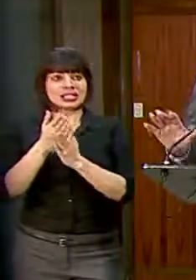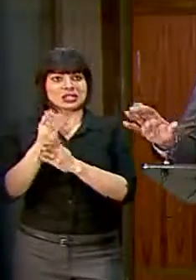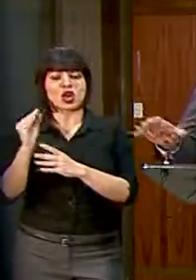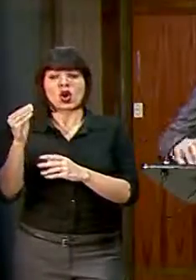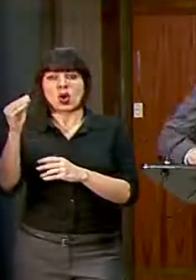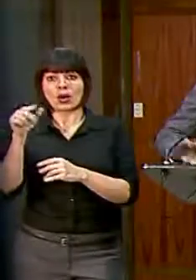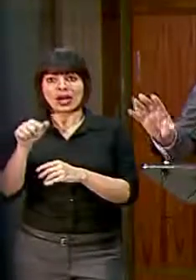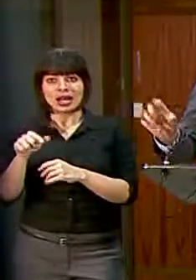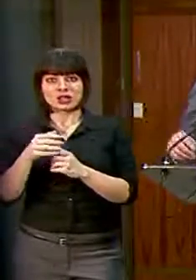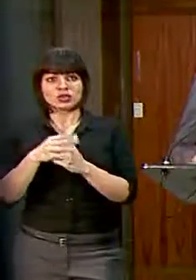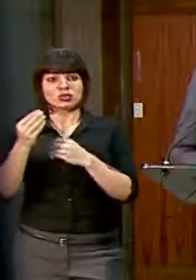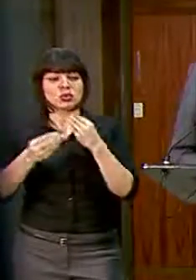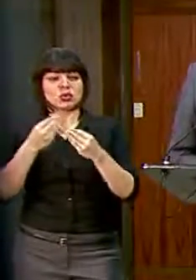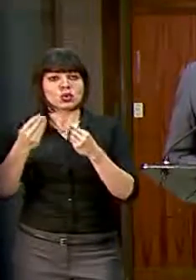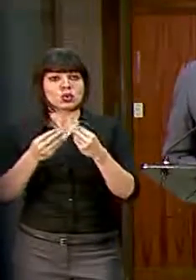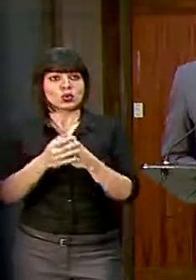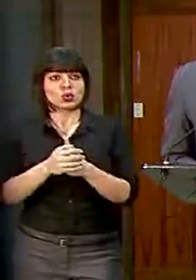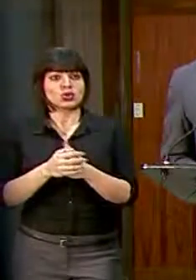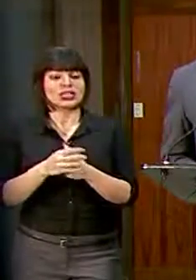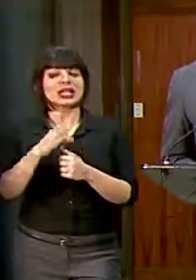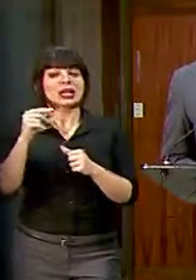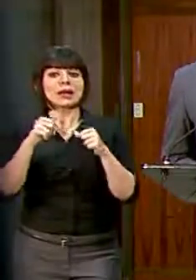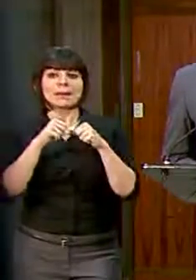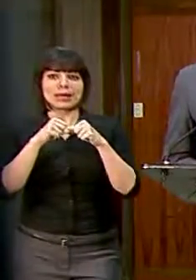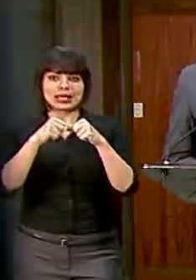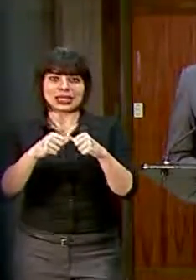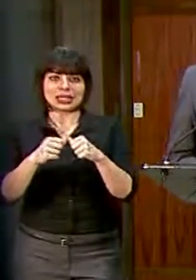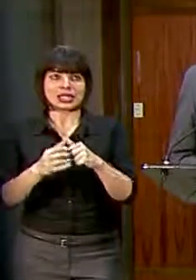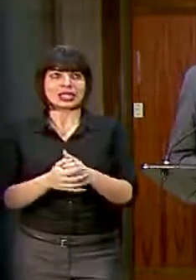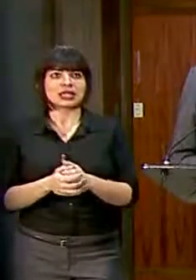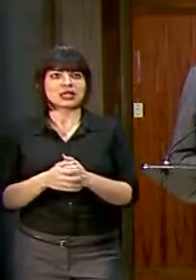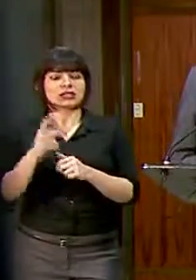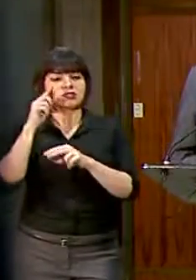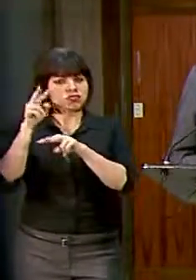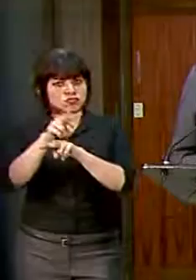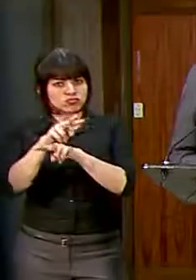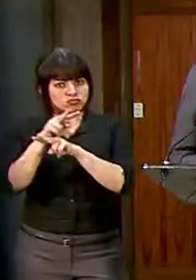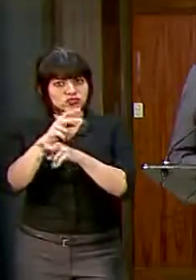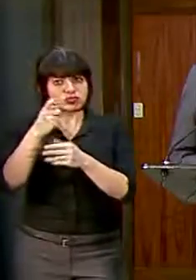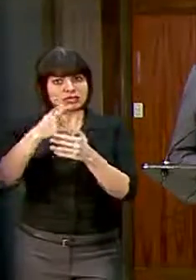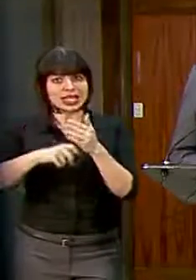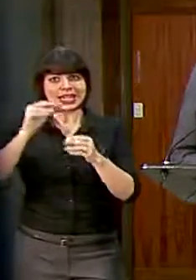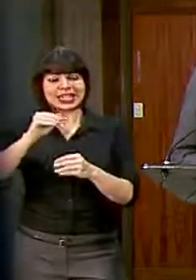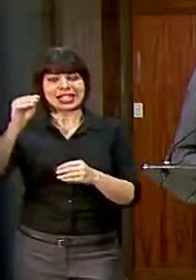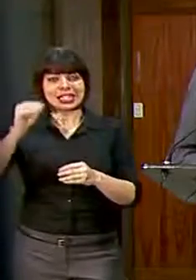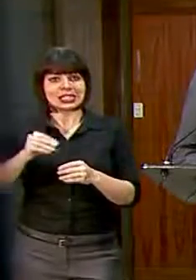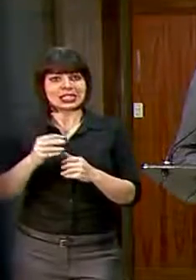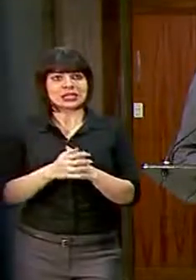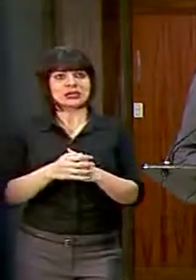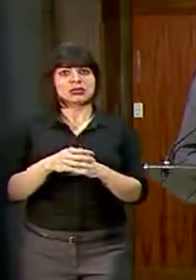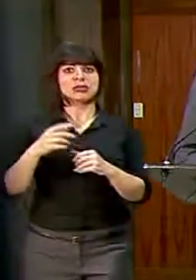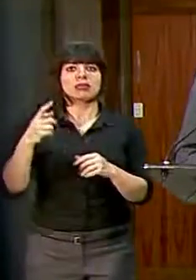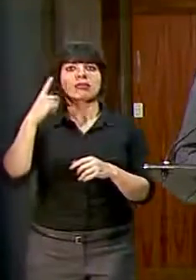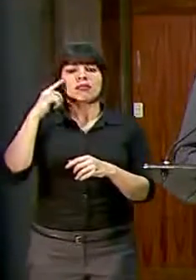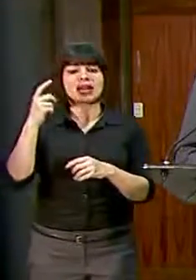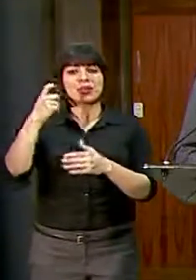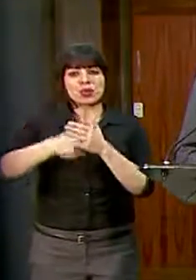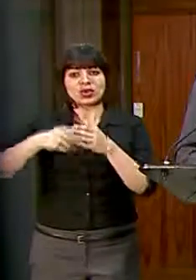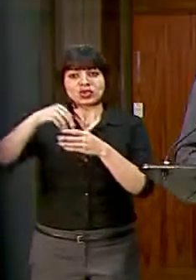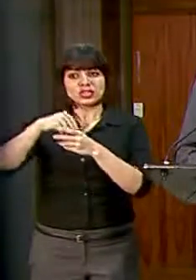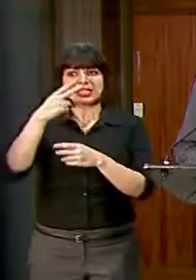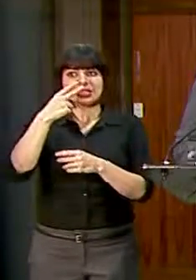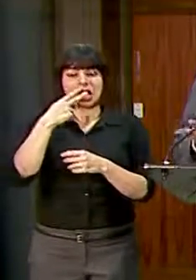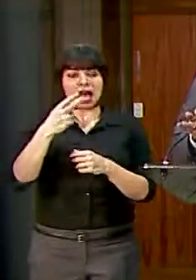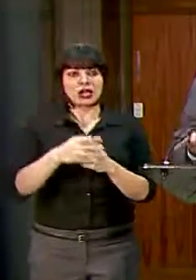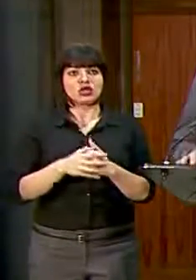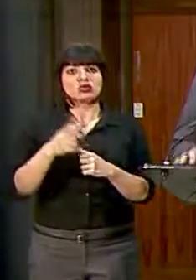los jóvenes a esos productos y mantener los, la fiscalidad, las tasas de impositivas sobre los cigarrillos. Me parece